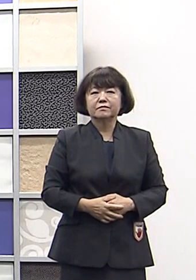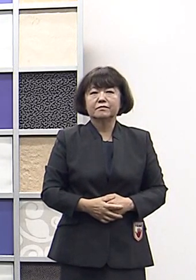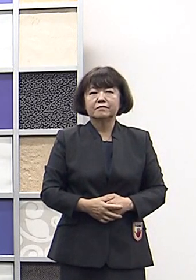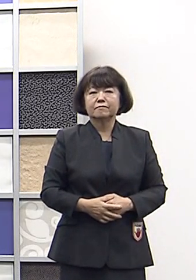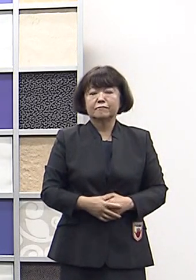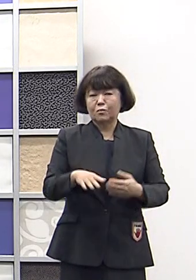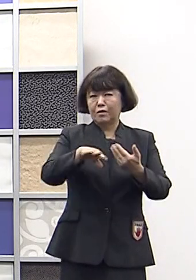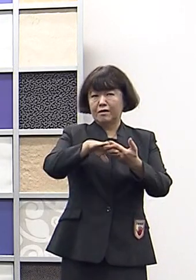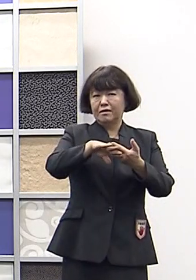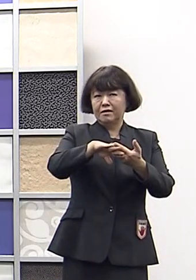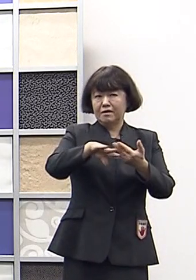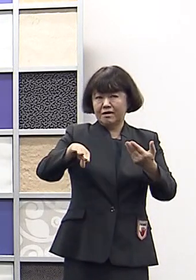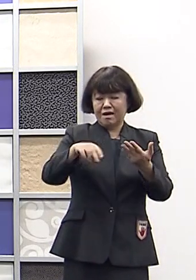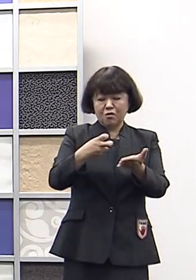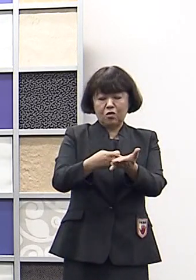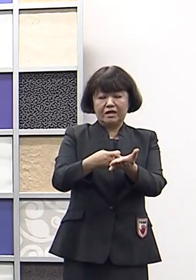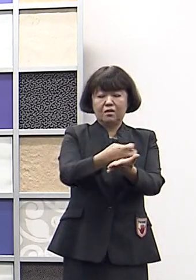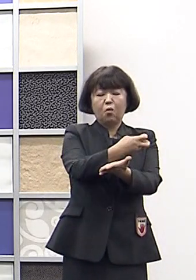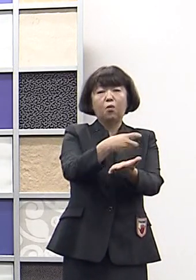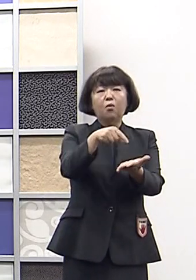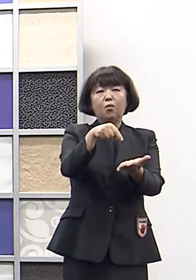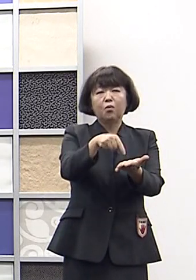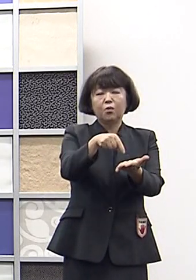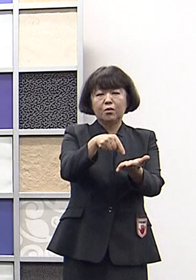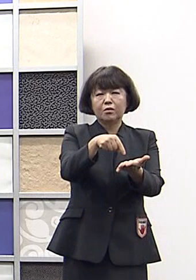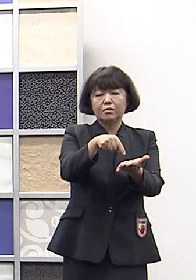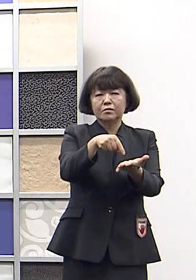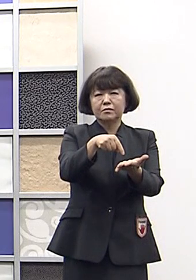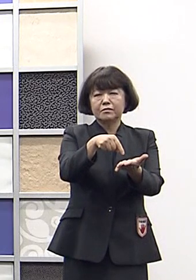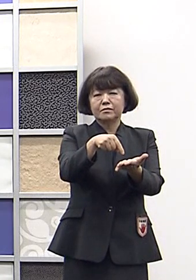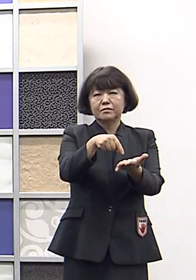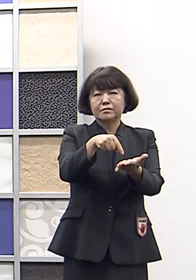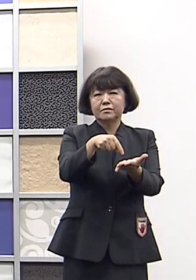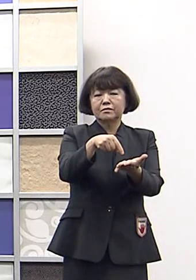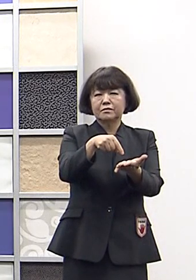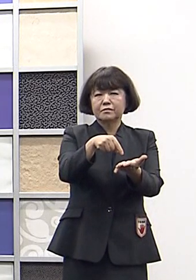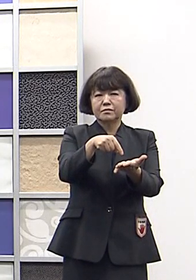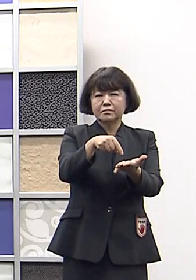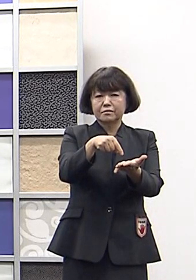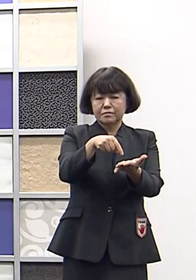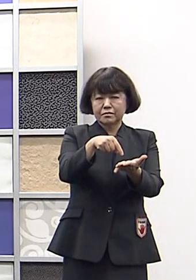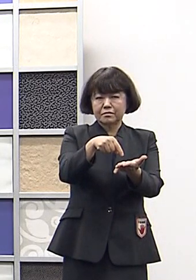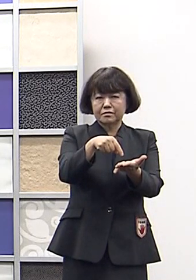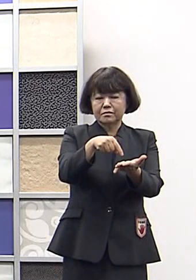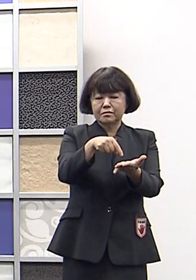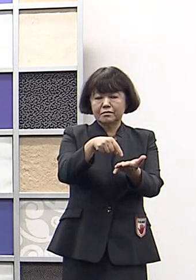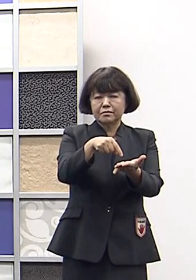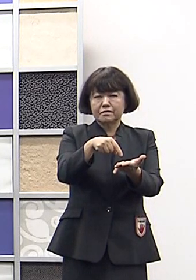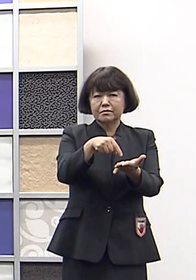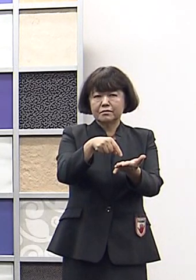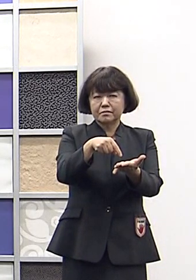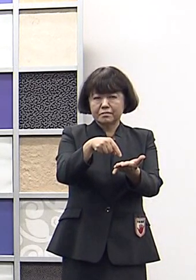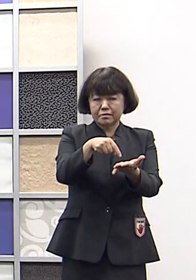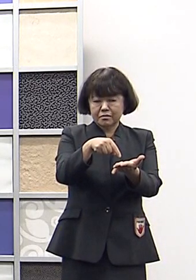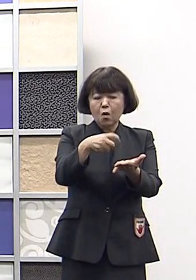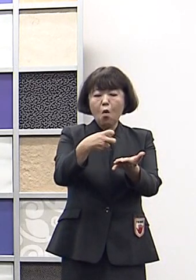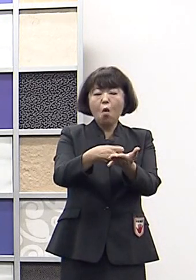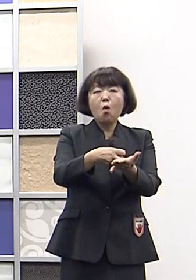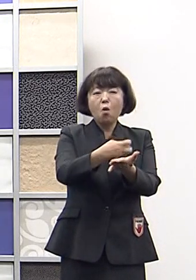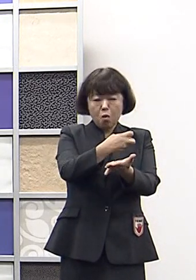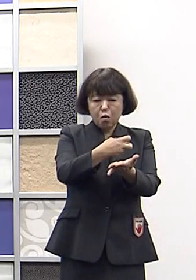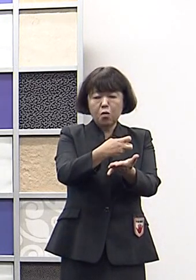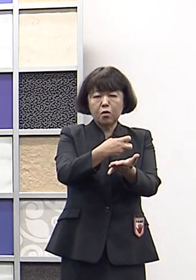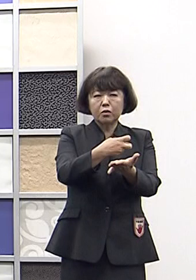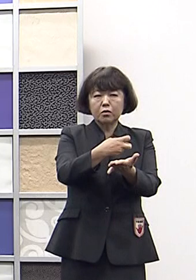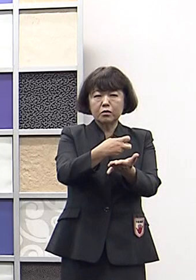それ以外 の、 違法行為に、法令に抵触するような、